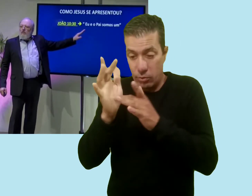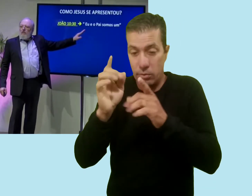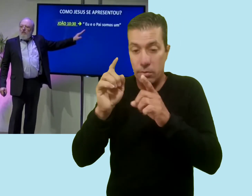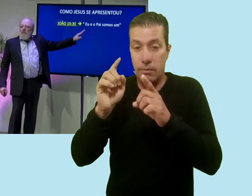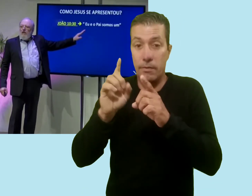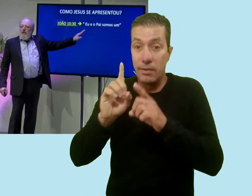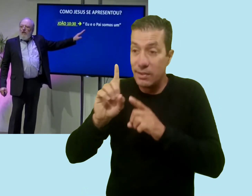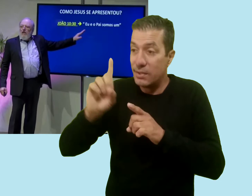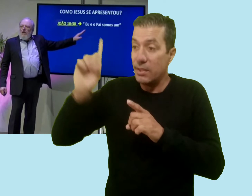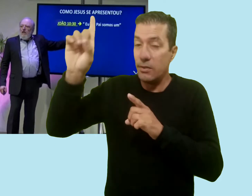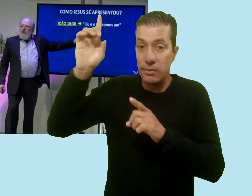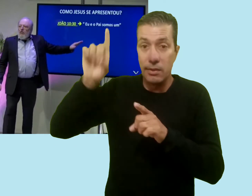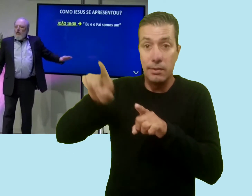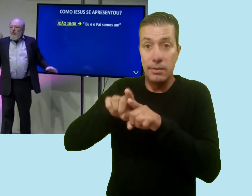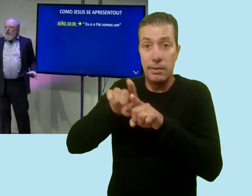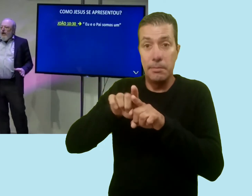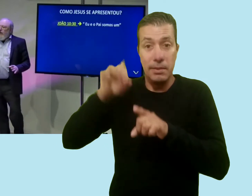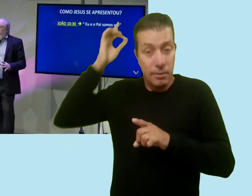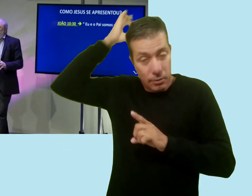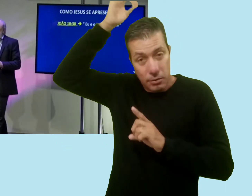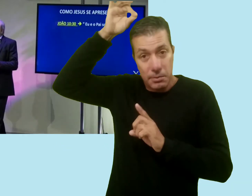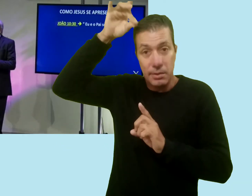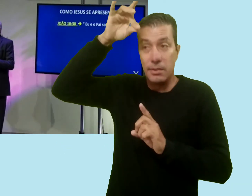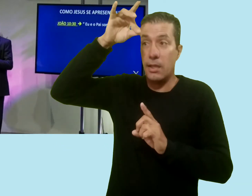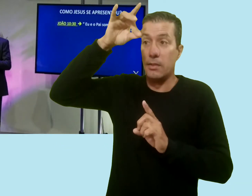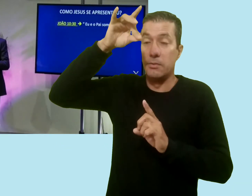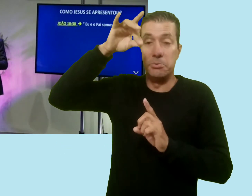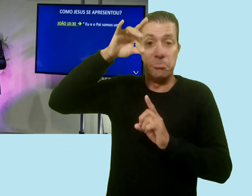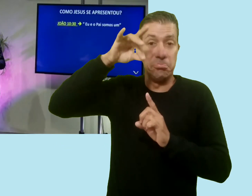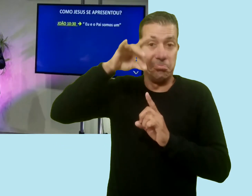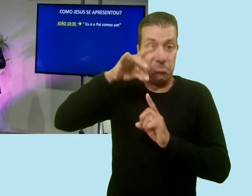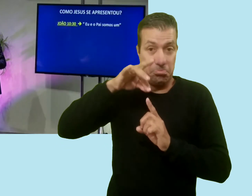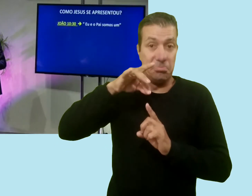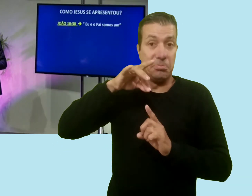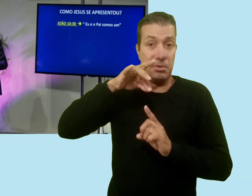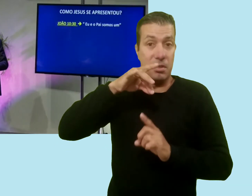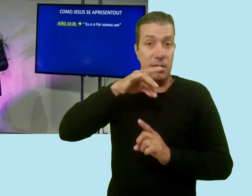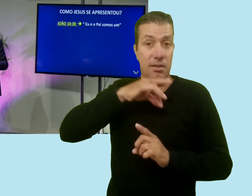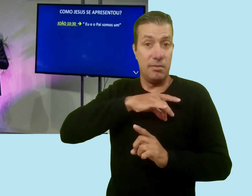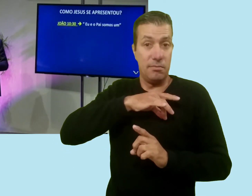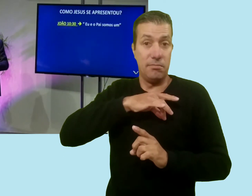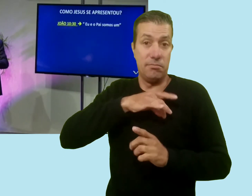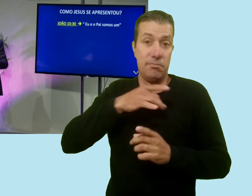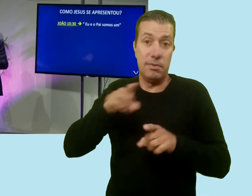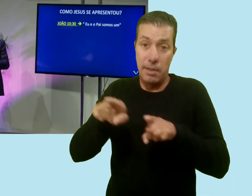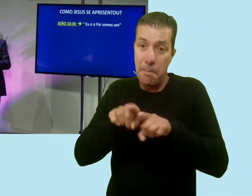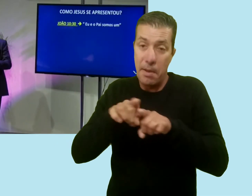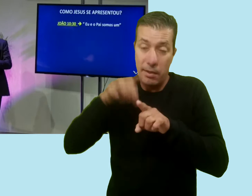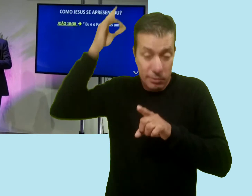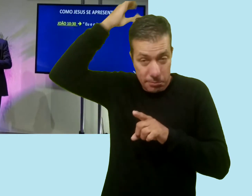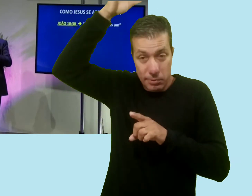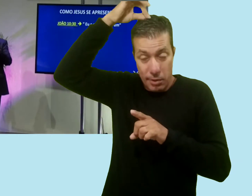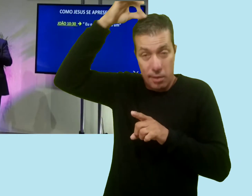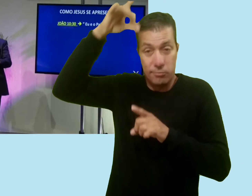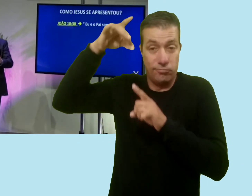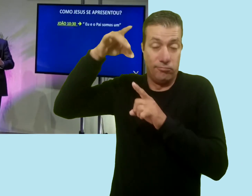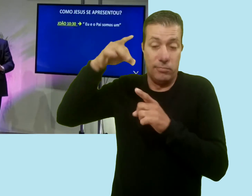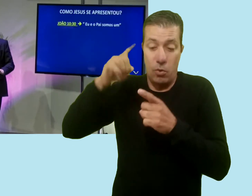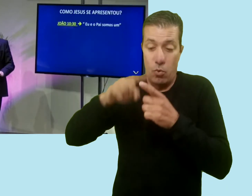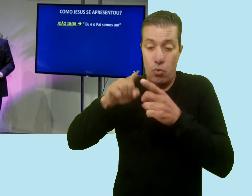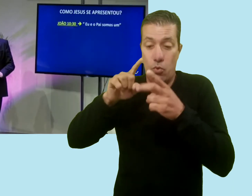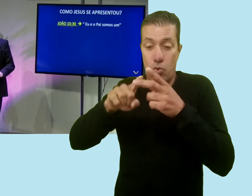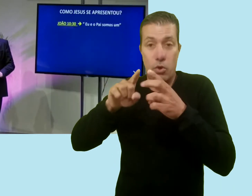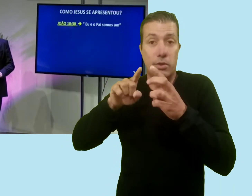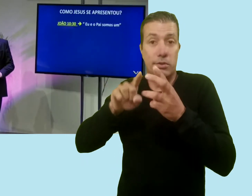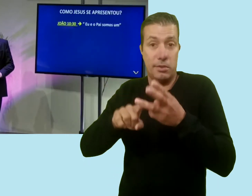Santo. E isso é muito legal, esse mistério, porque nós não sabemos como é. Eu sei por quê. E o porquê nós vamos